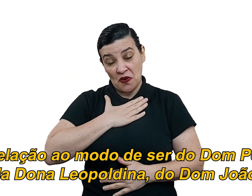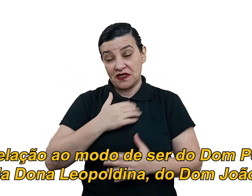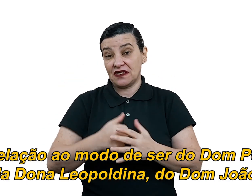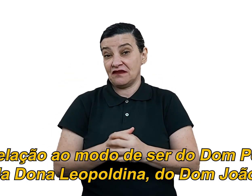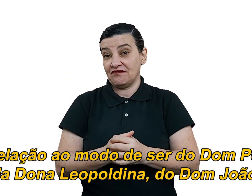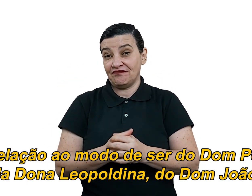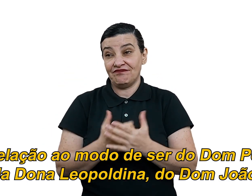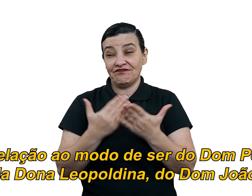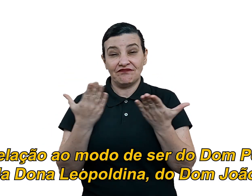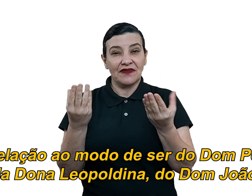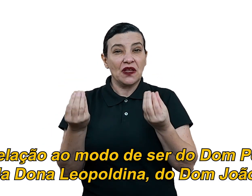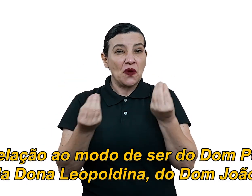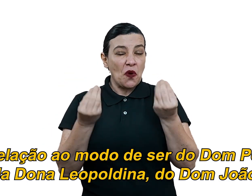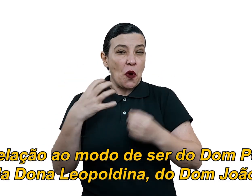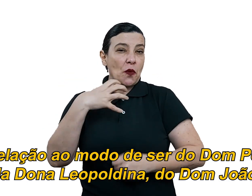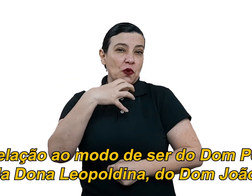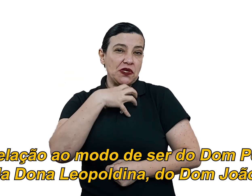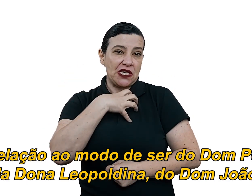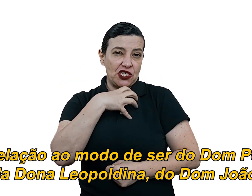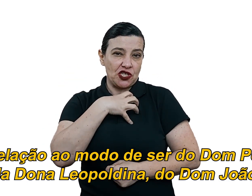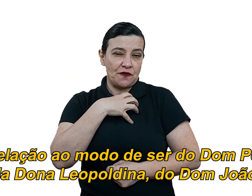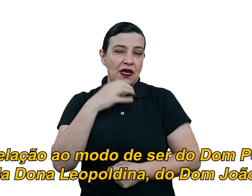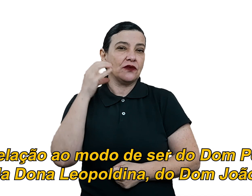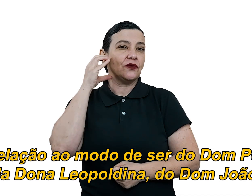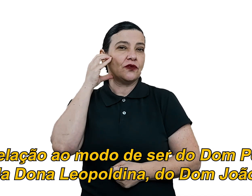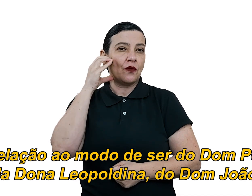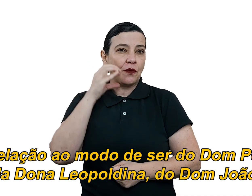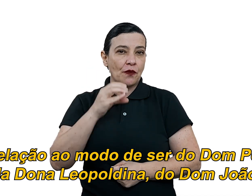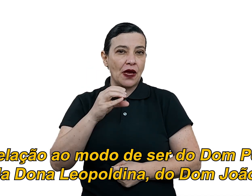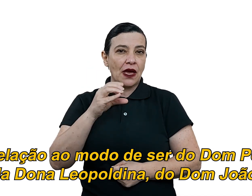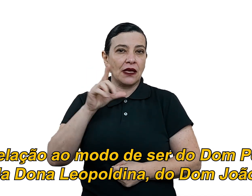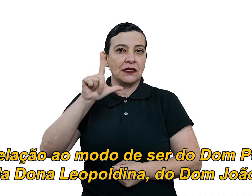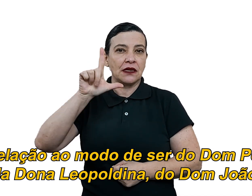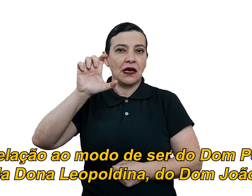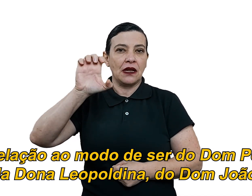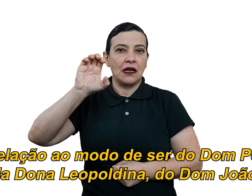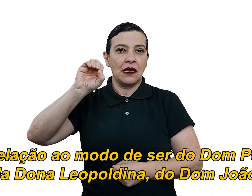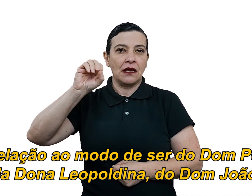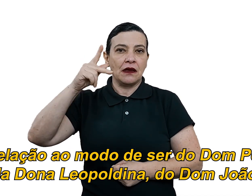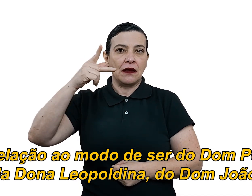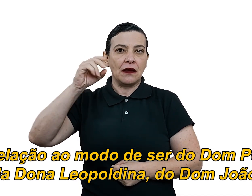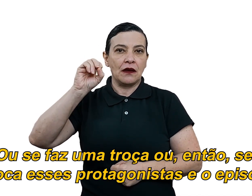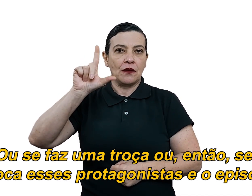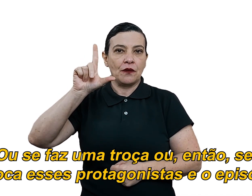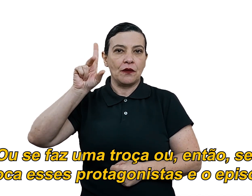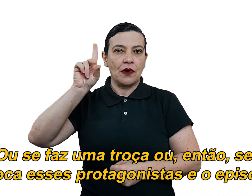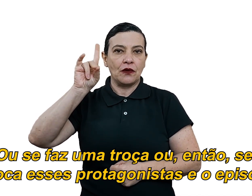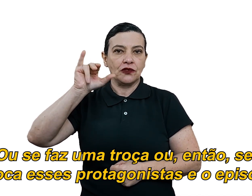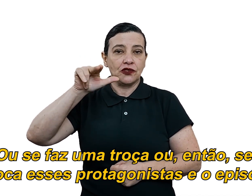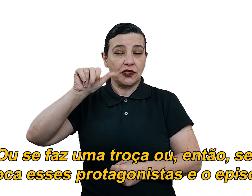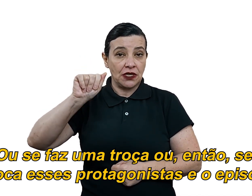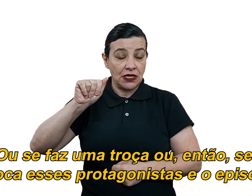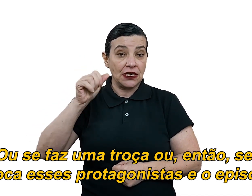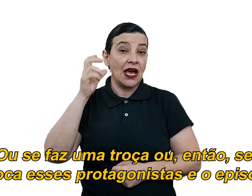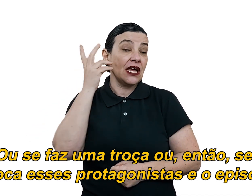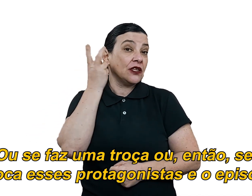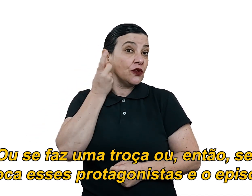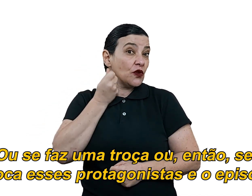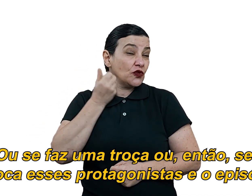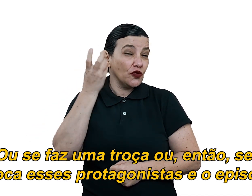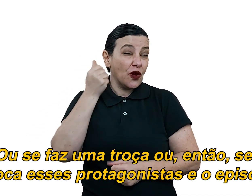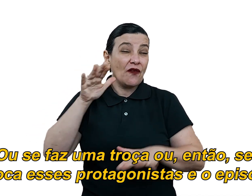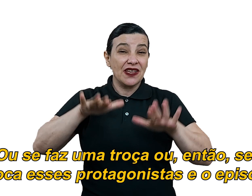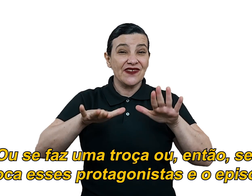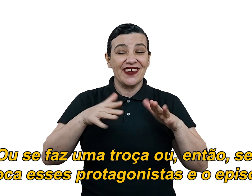relação, né, ao modo de ser do Dom Pedro, da Dona Leopoldina, do Dom João, ou se faz uma